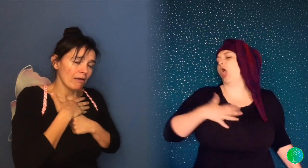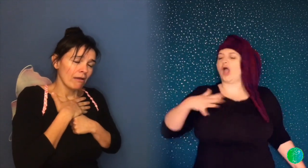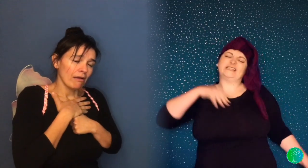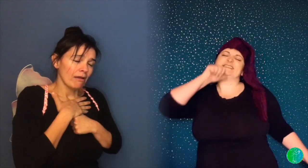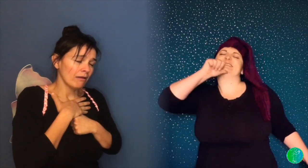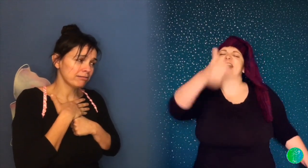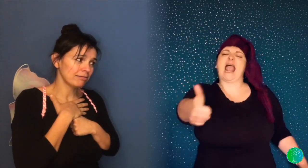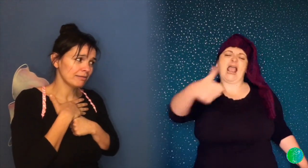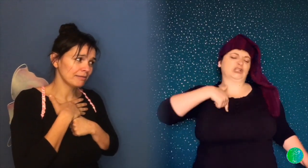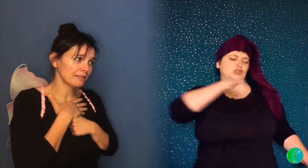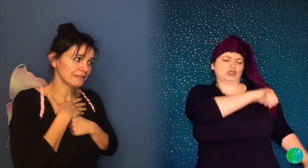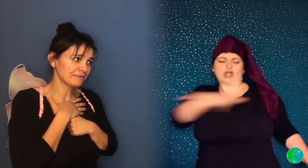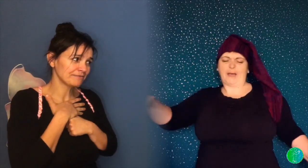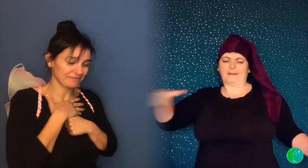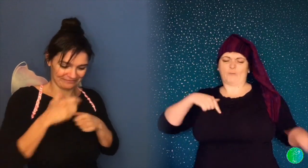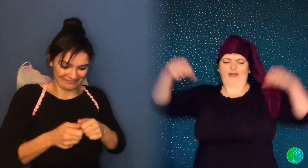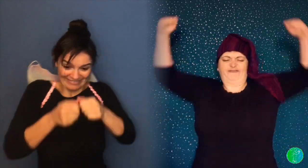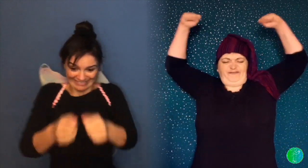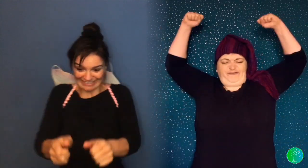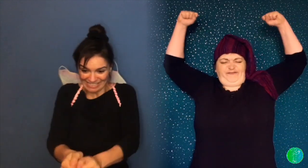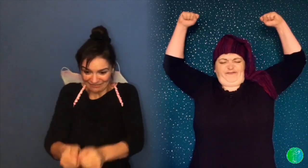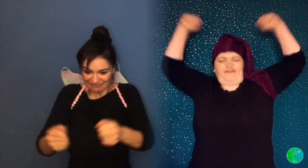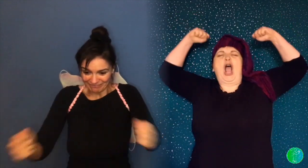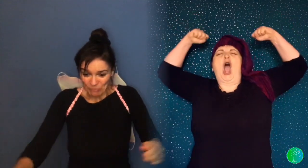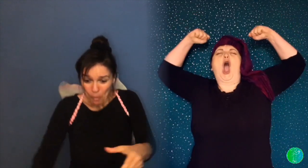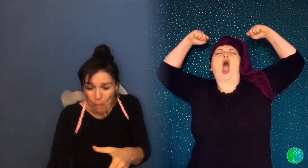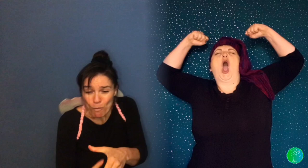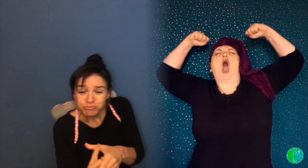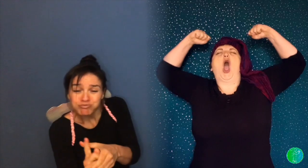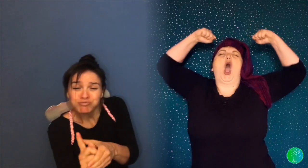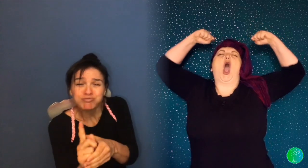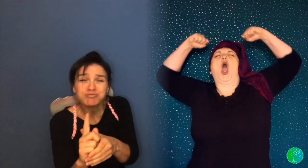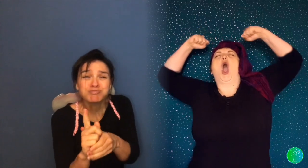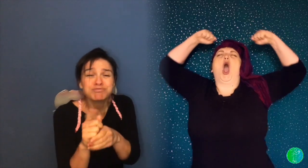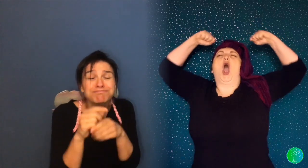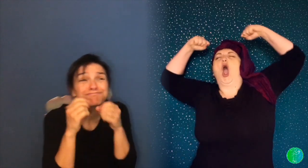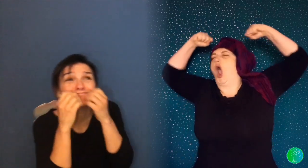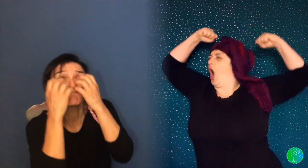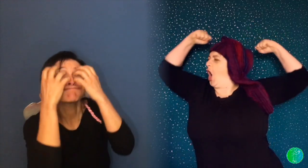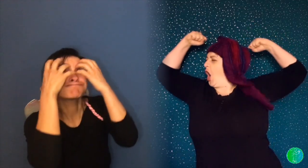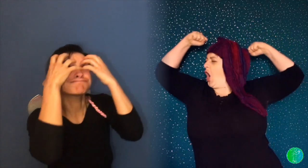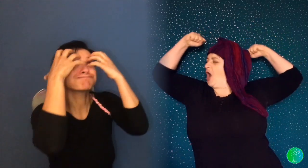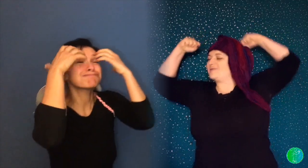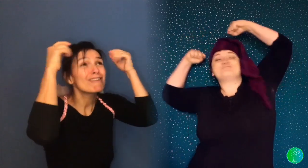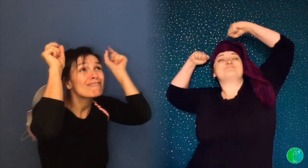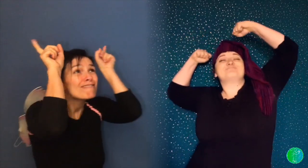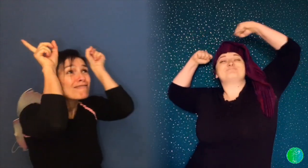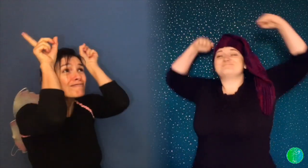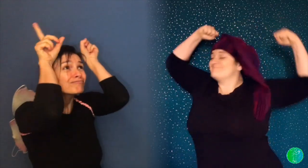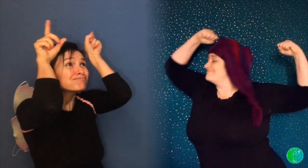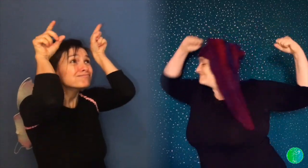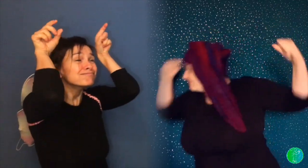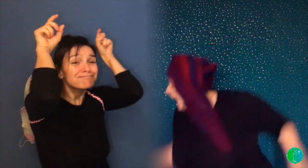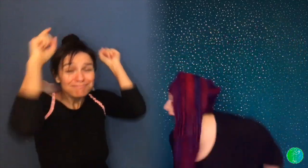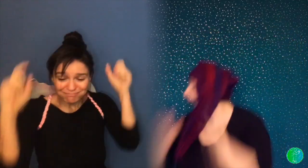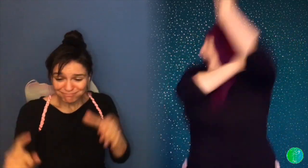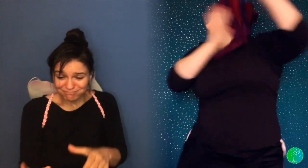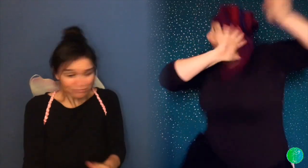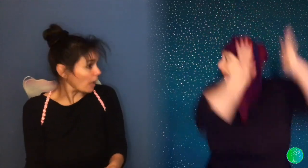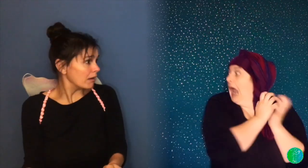Peur? Nous? Répond Gomez. Jamais! Mais lorsqu'une petite tête sort soudain du